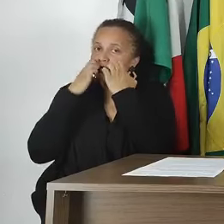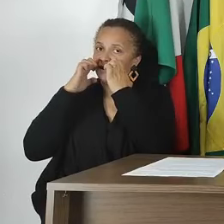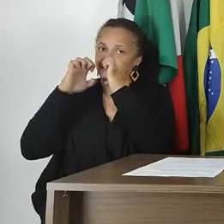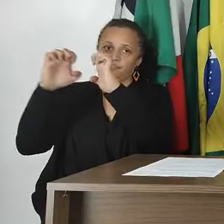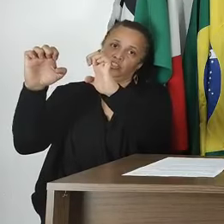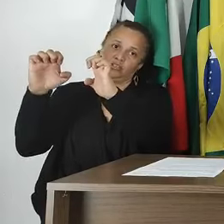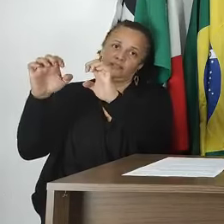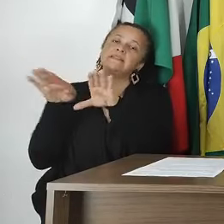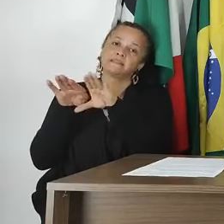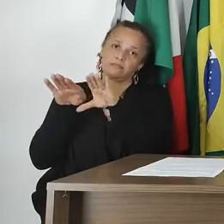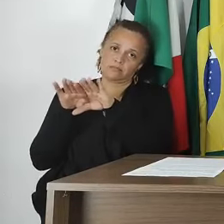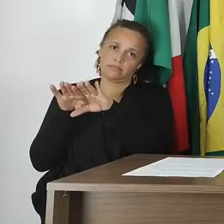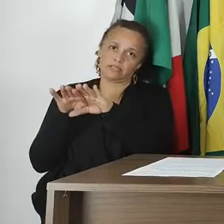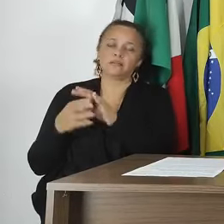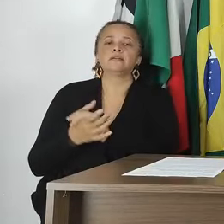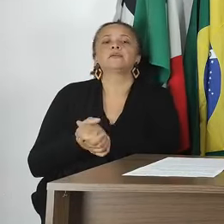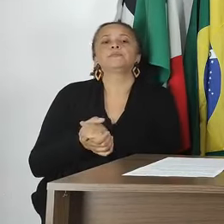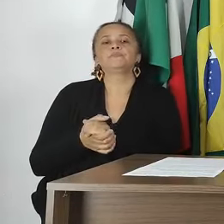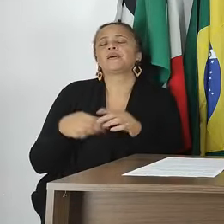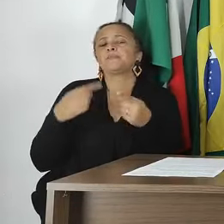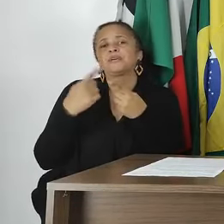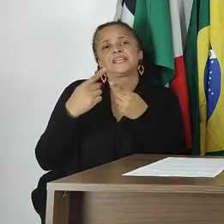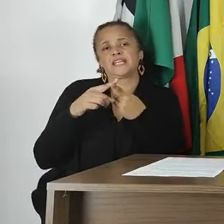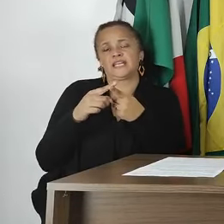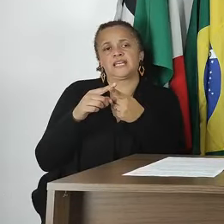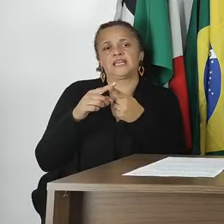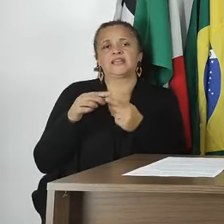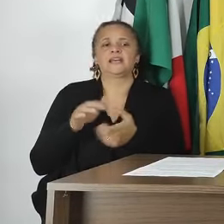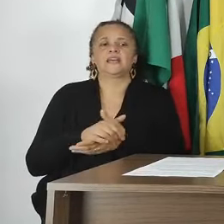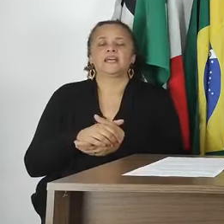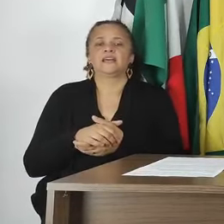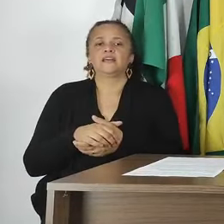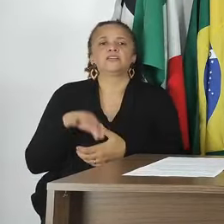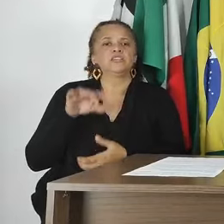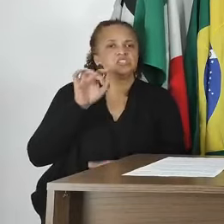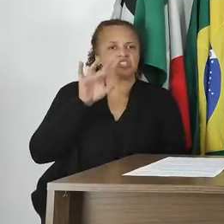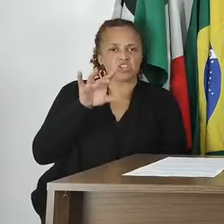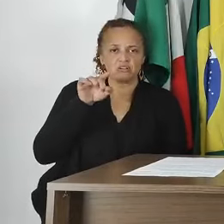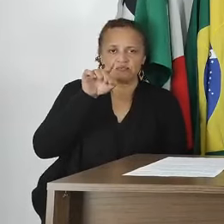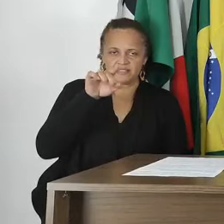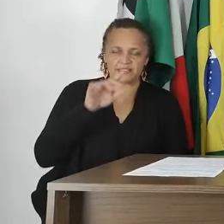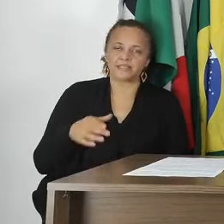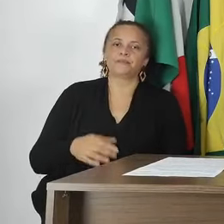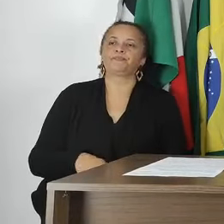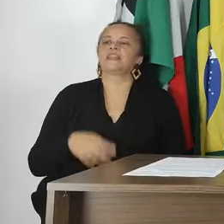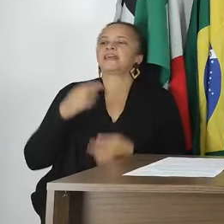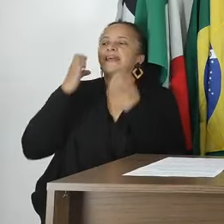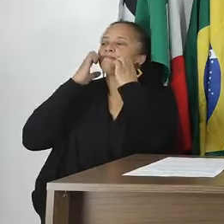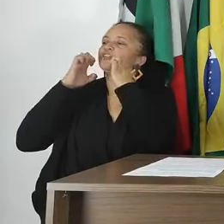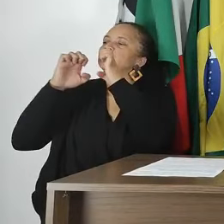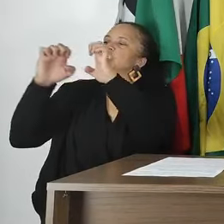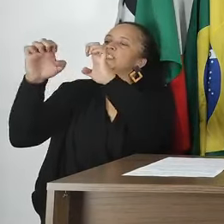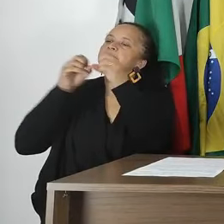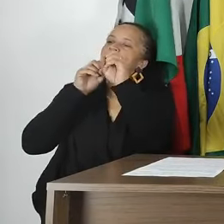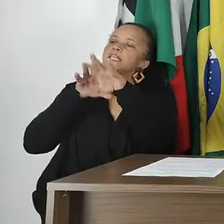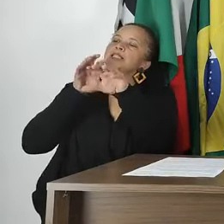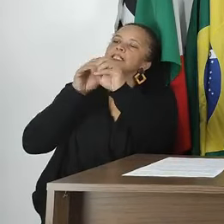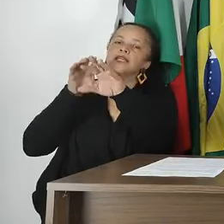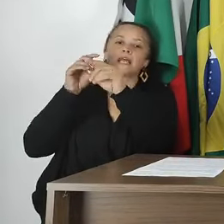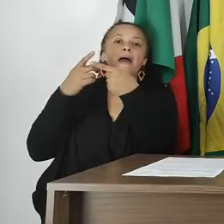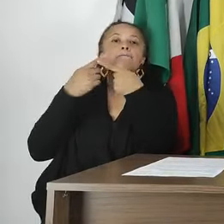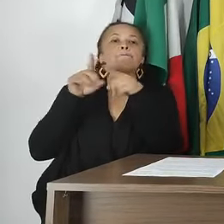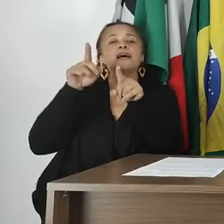teu próximo. Porque de nada adianta você chegar para a pessoa e pregar o evangelho, sendo que a pessoa está